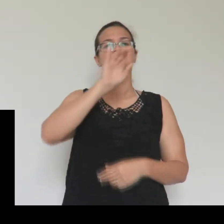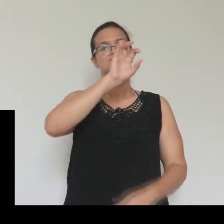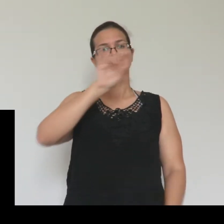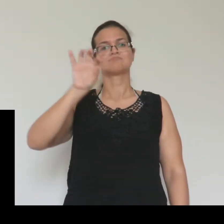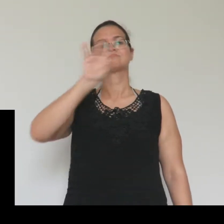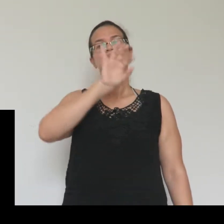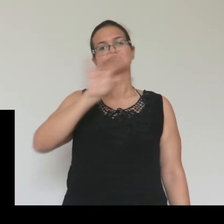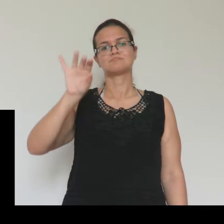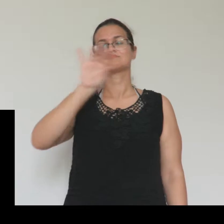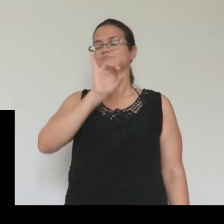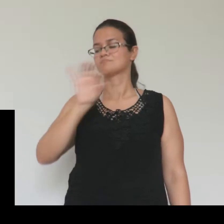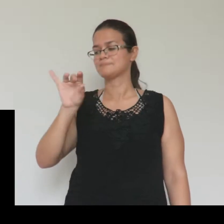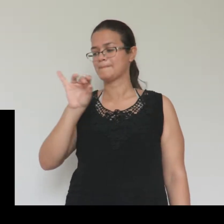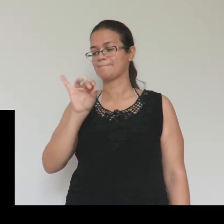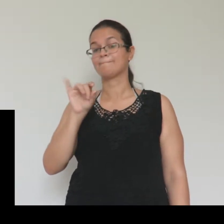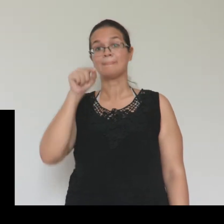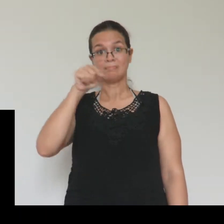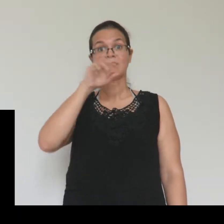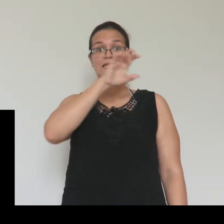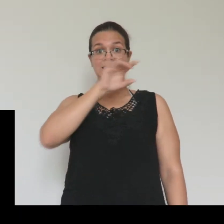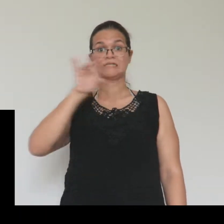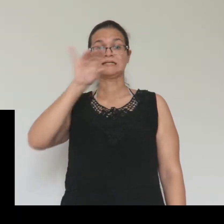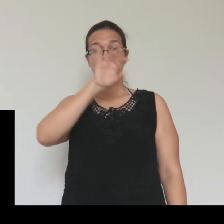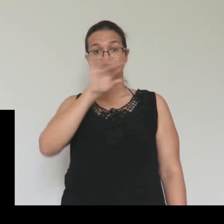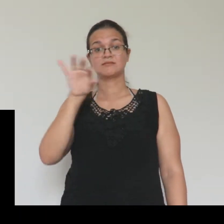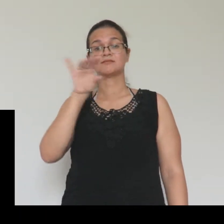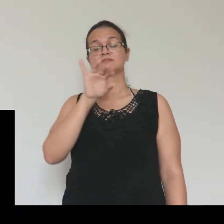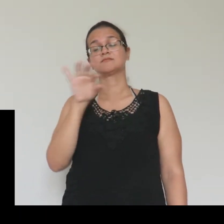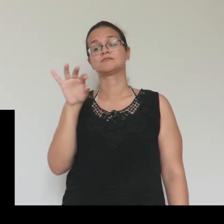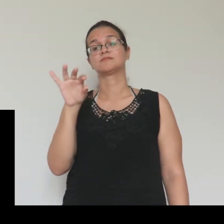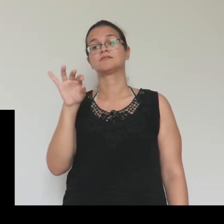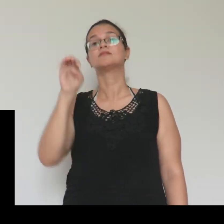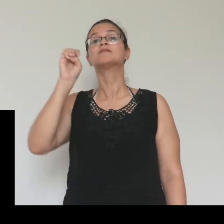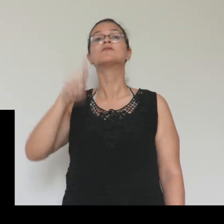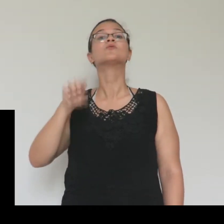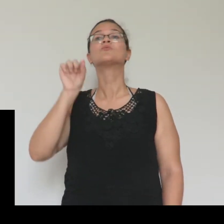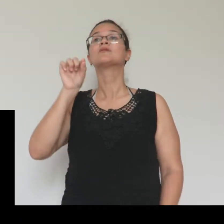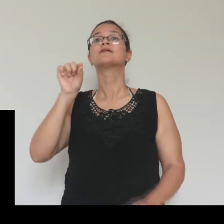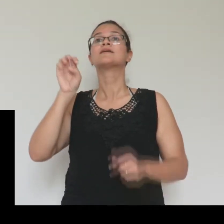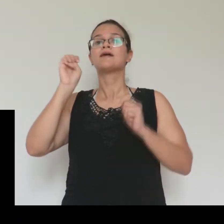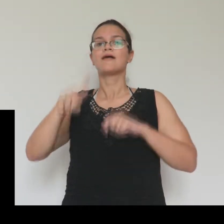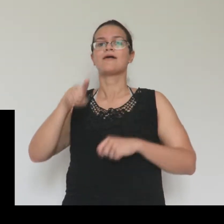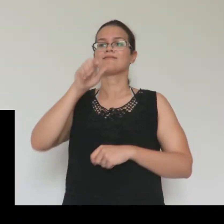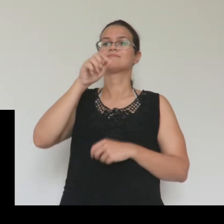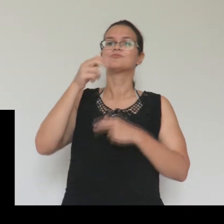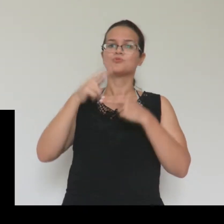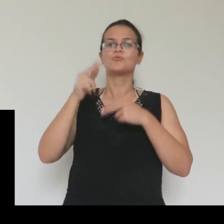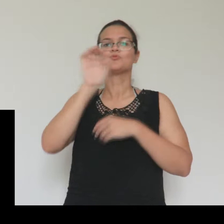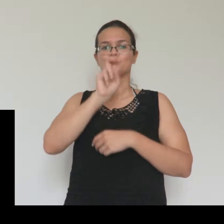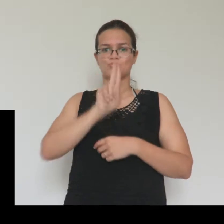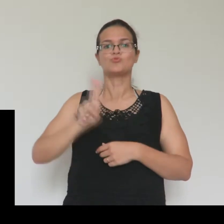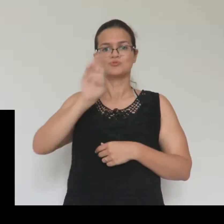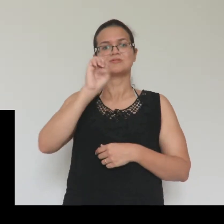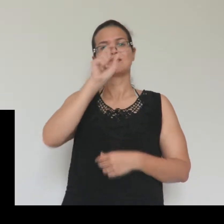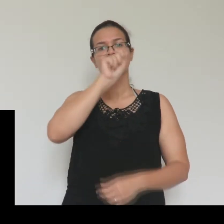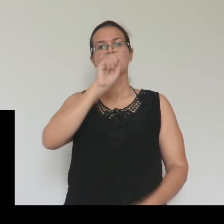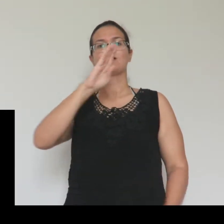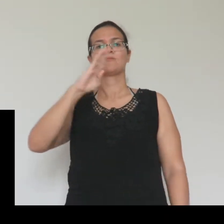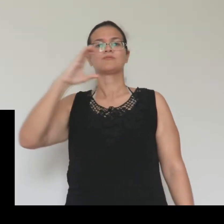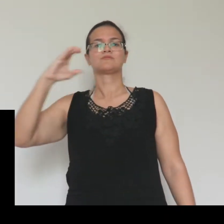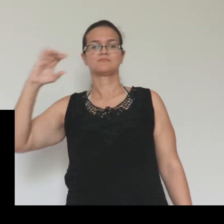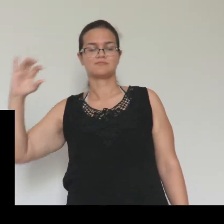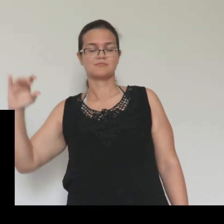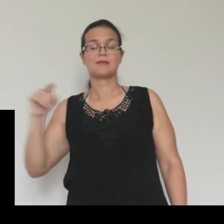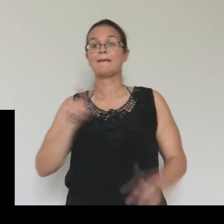a digitação. E essa digitação, o recurso é o alfabeto manual. Porém, o alfabeto manual,